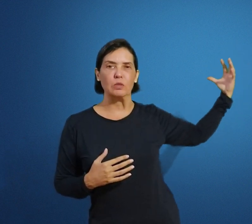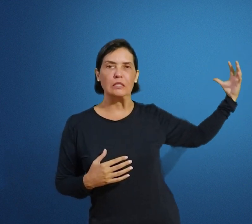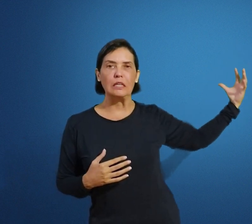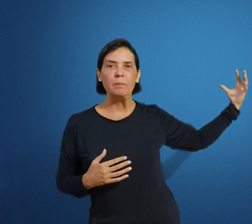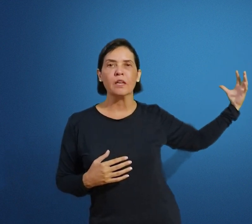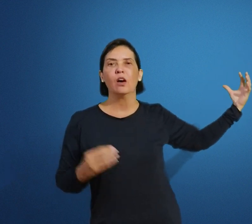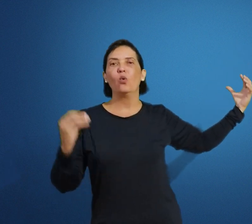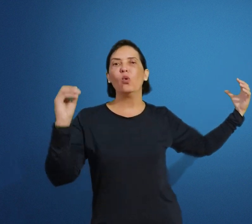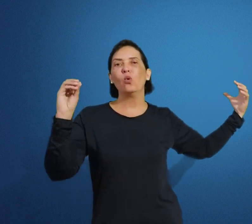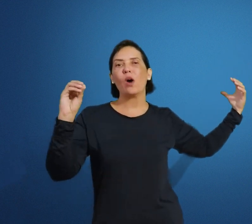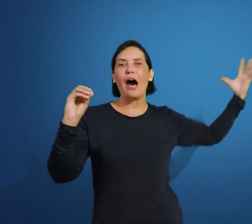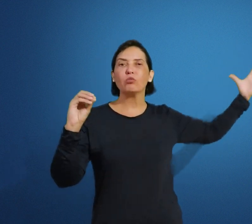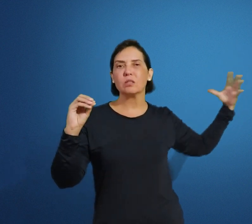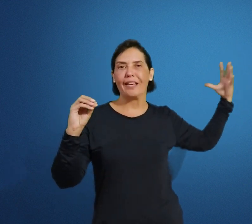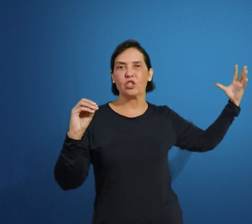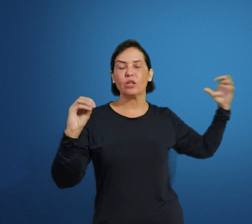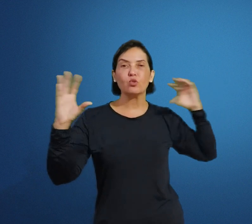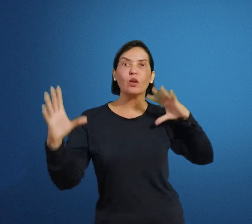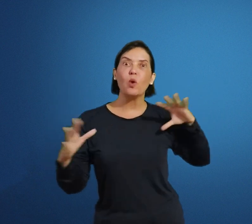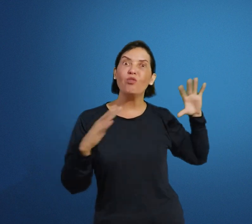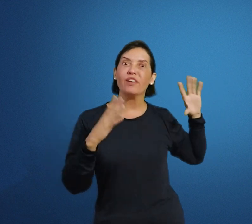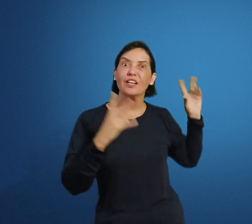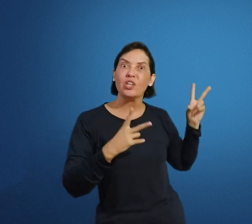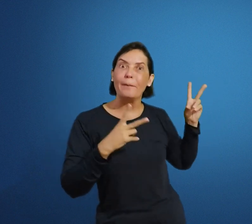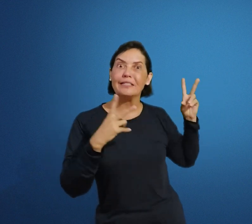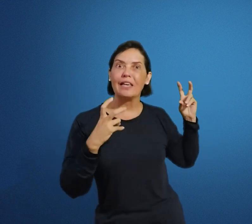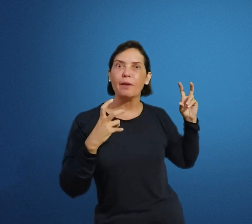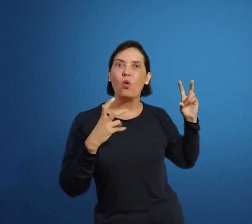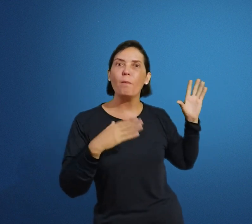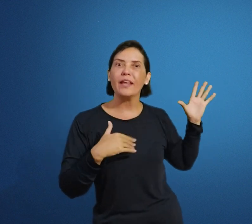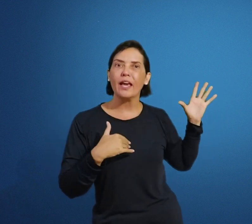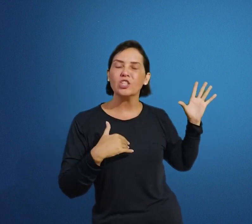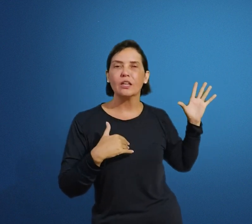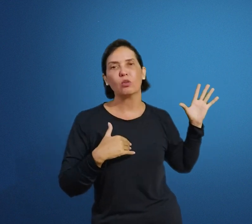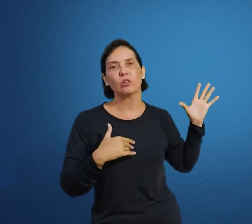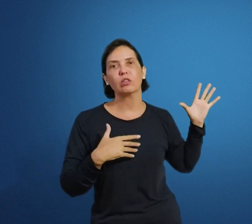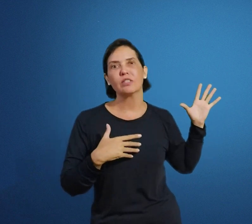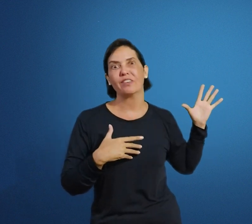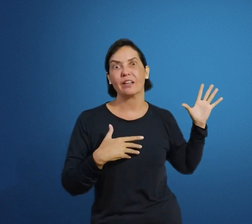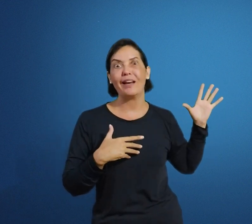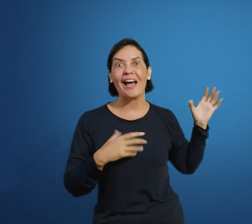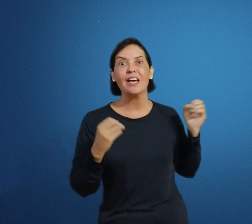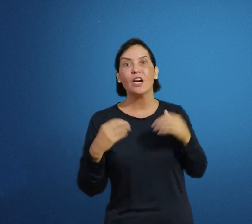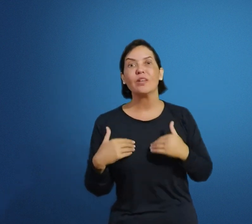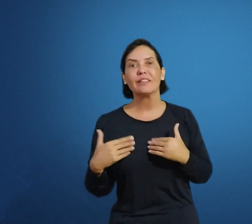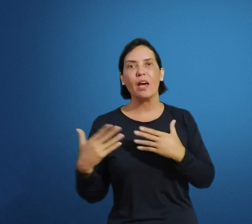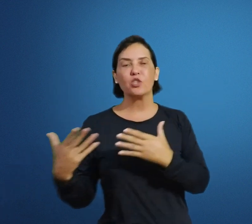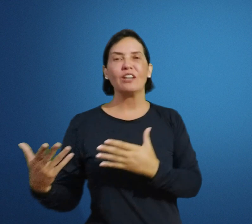em si, o autoexplicativos, o aluno ao ver, ele já percebe, compreende aquele conteúdo que você vai trabalhar. O intérprete, ele